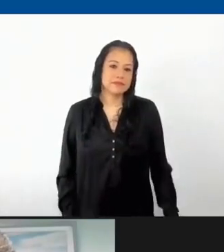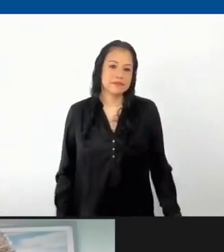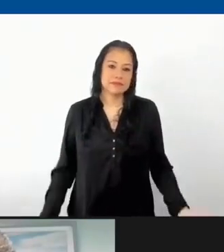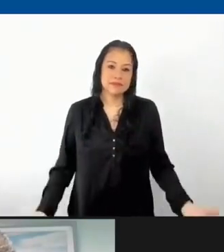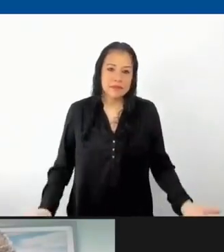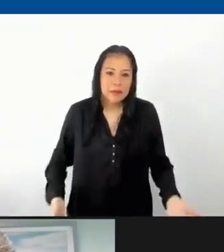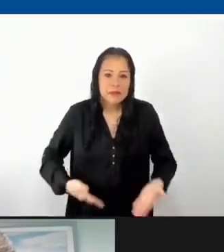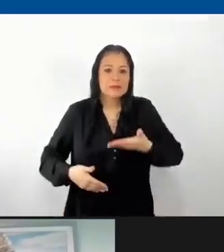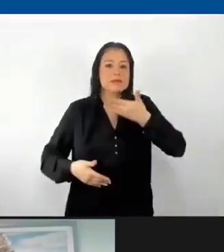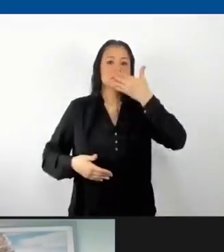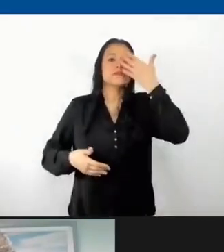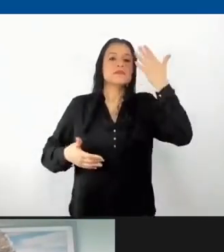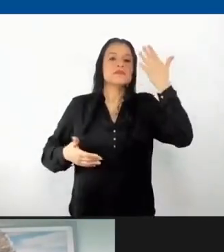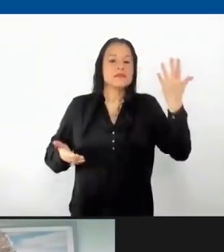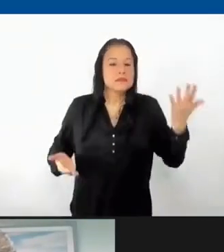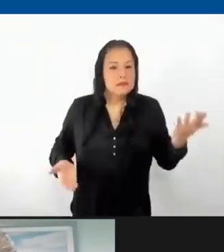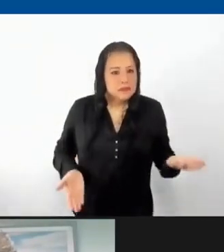respiro